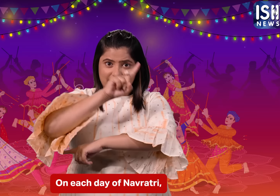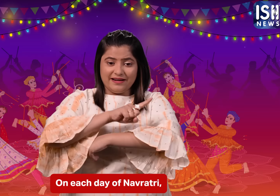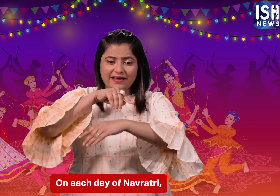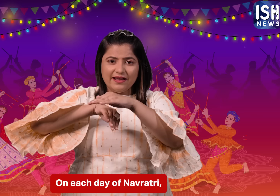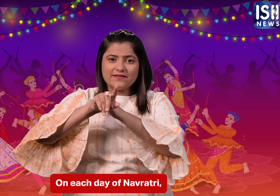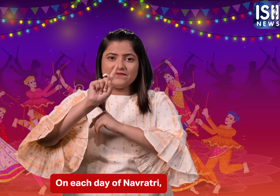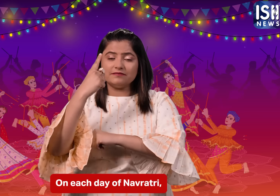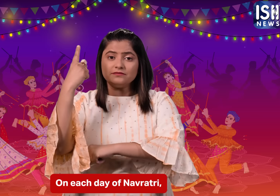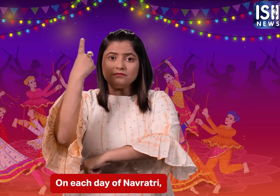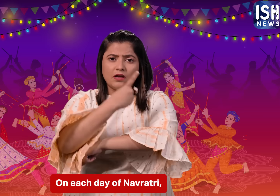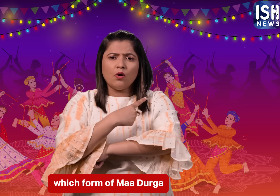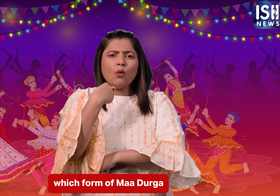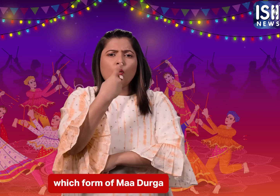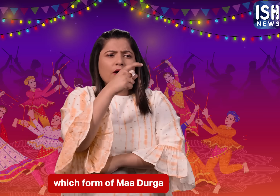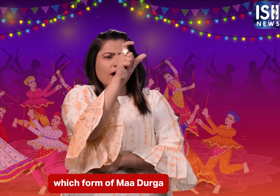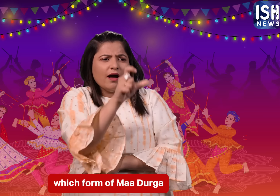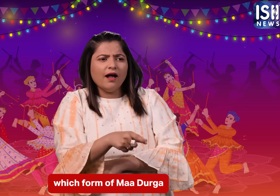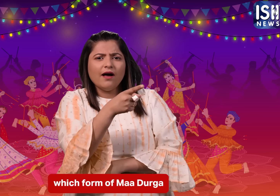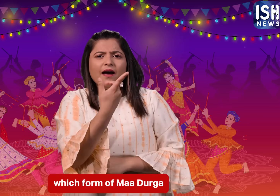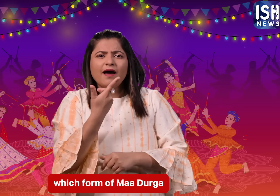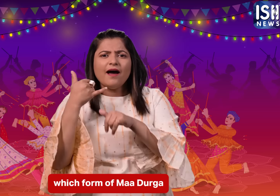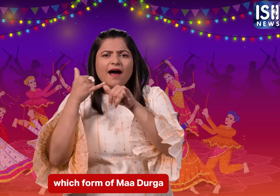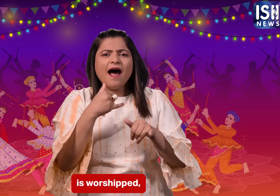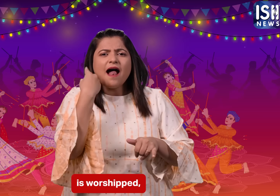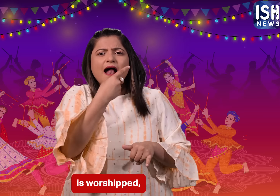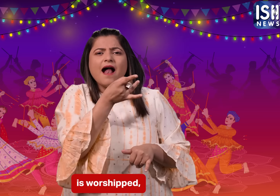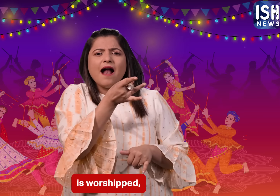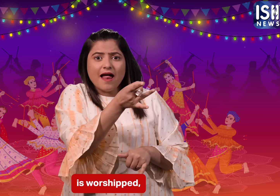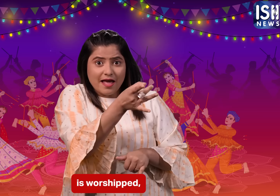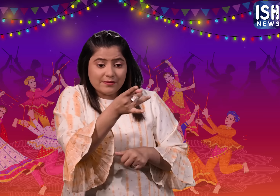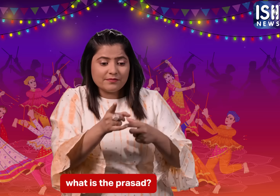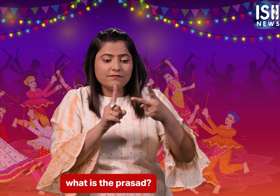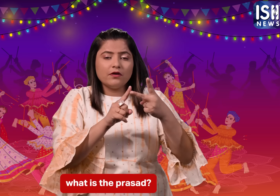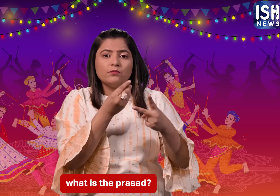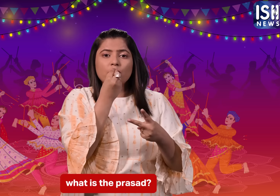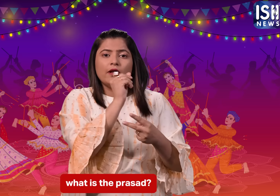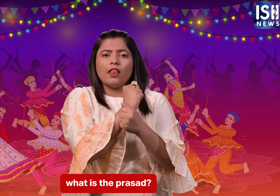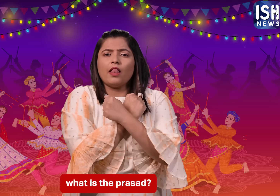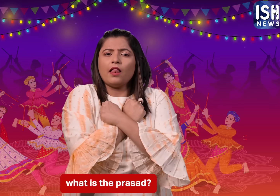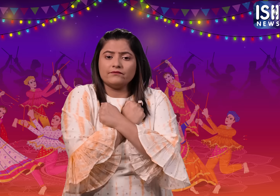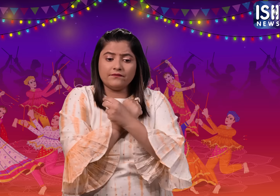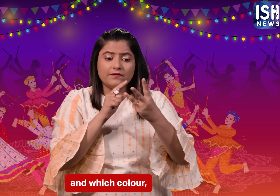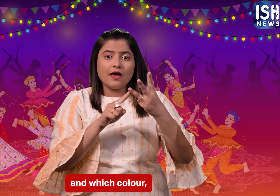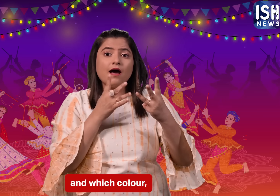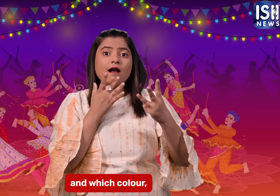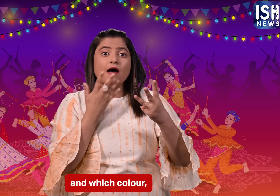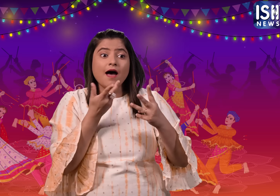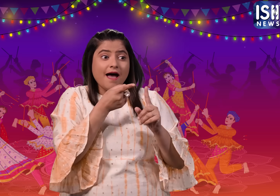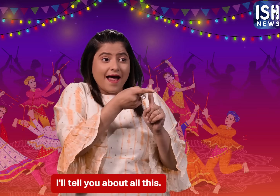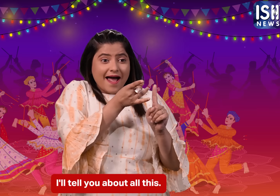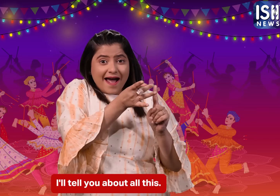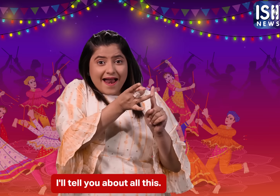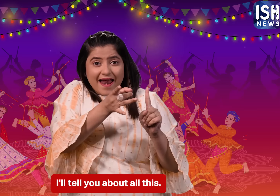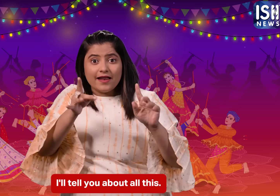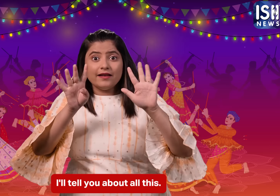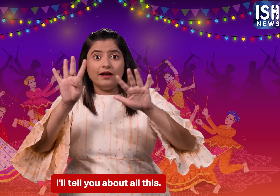नवरात्रि के प्रत्येक दिन माँ दुर्गा के कौन से रूप की पूजा की जाती है, कौन सा प्रसाद चढ़ाया जाता है और कौन सा रंग होता है,